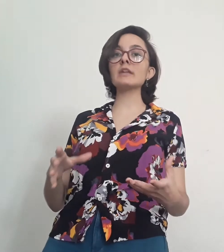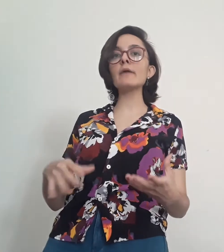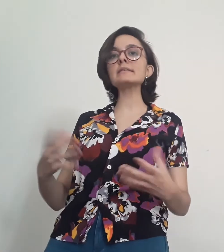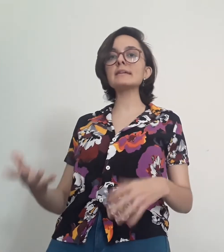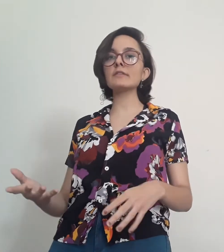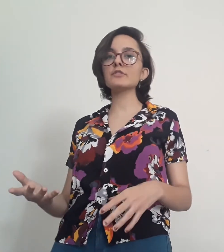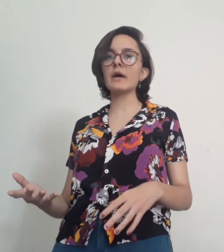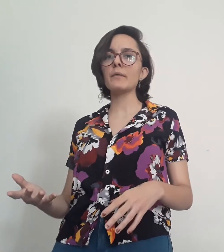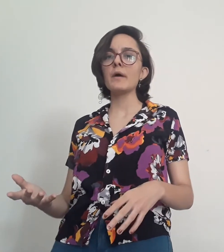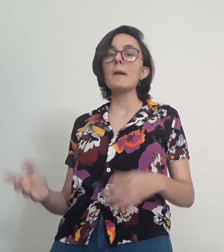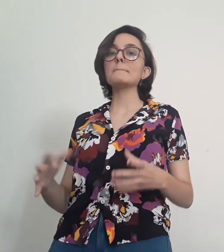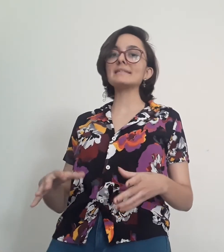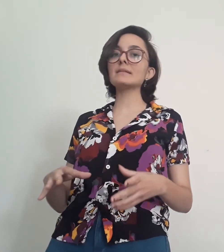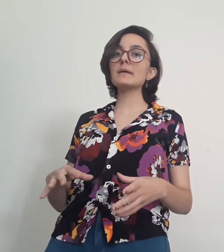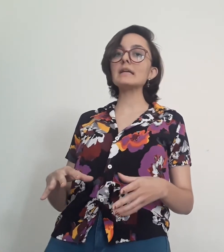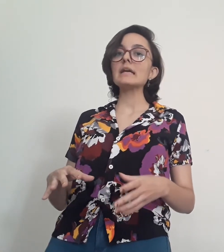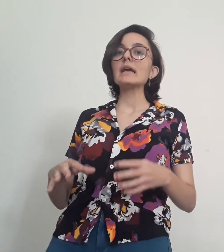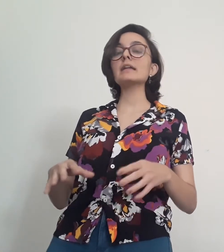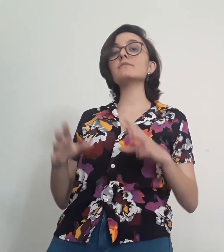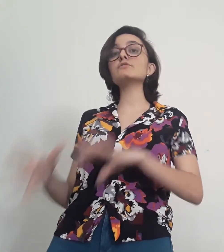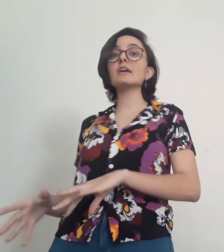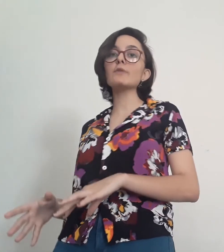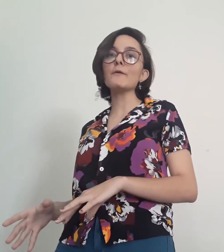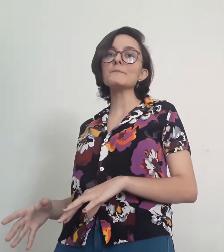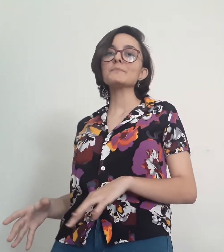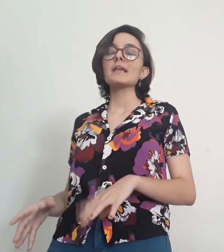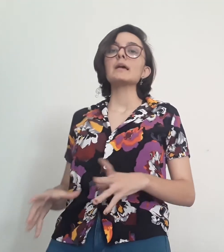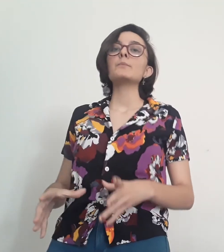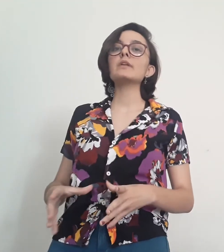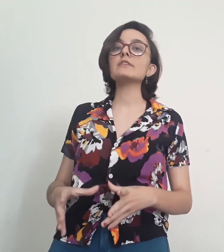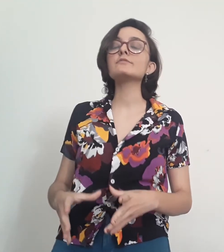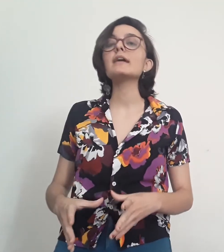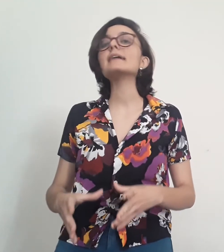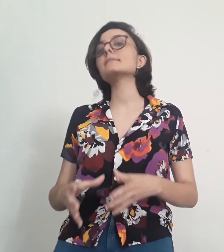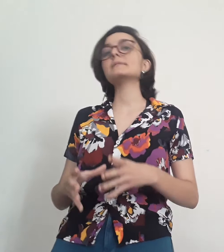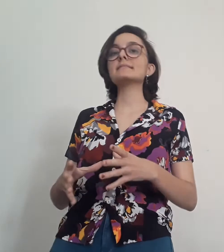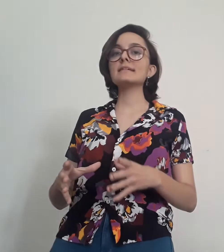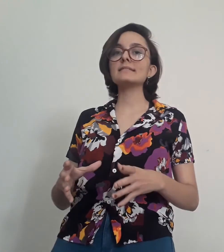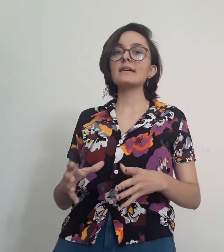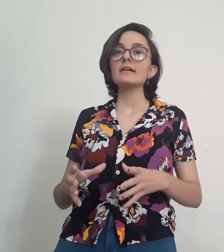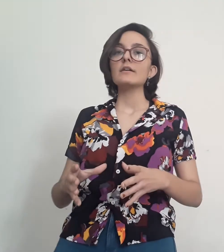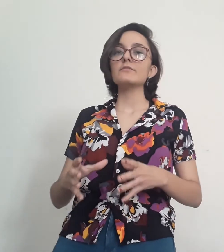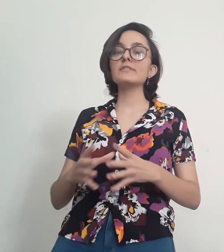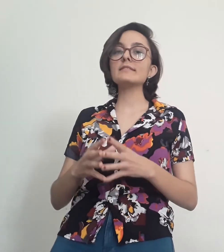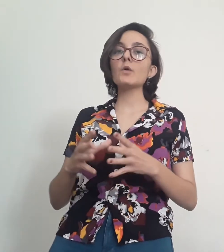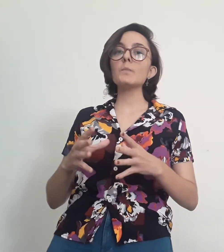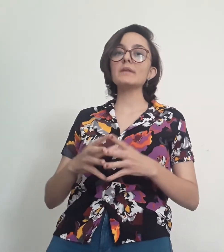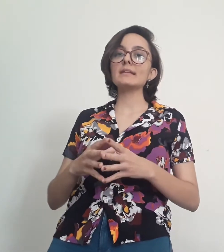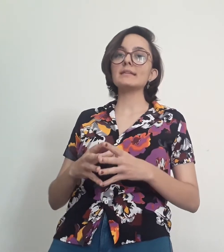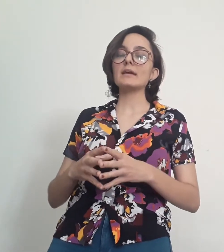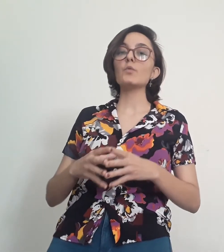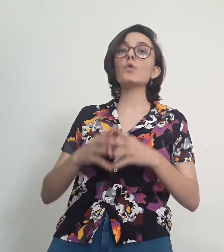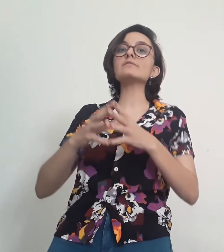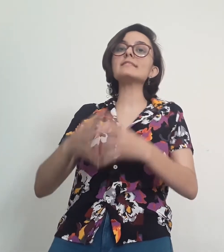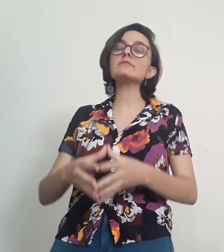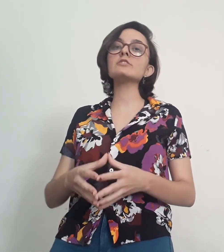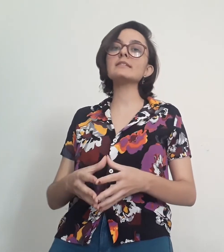nacional e internacional, mas também em nível estadual. Por isso, essa pesquisa visa compreender o conceito de